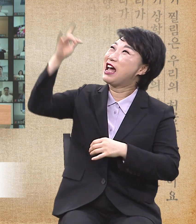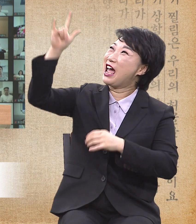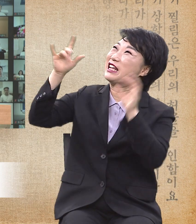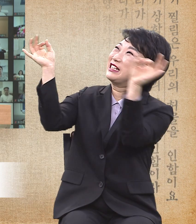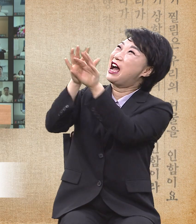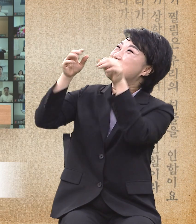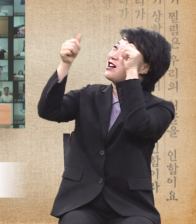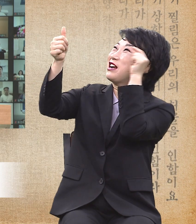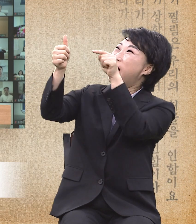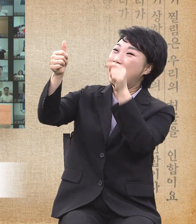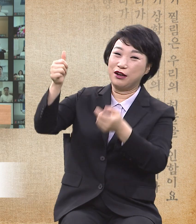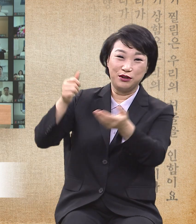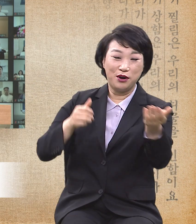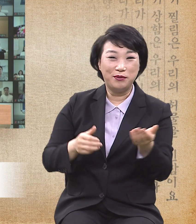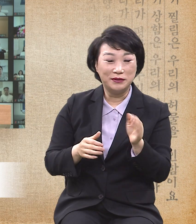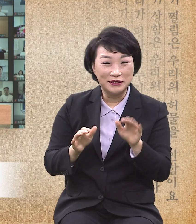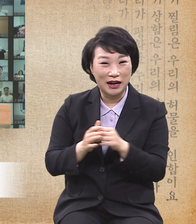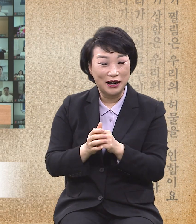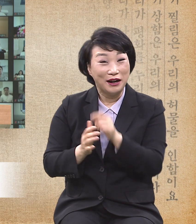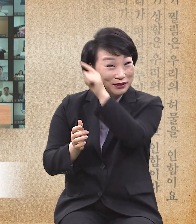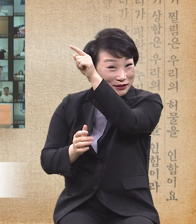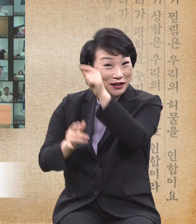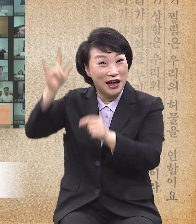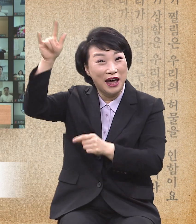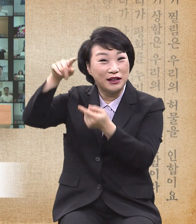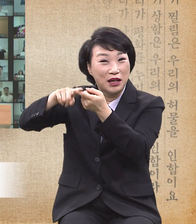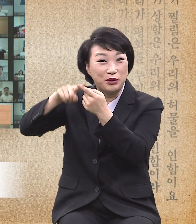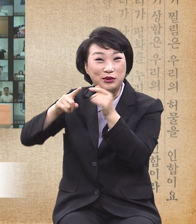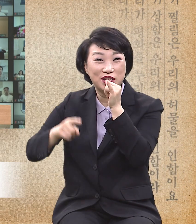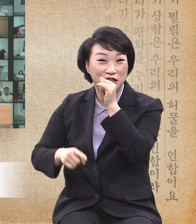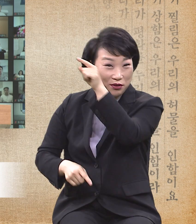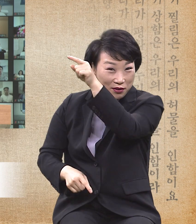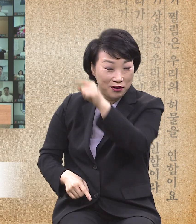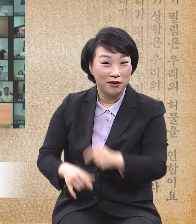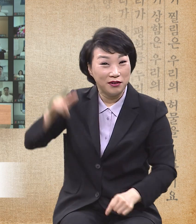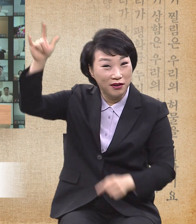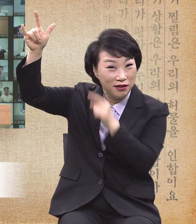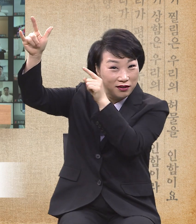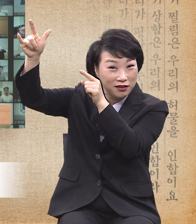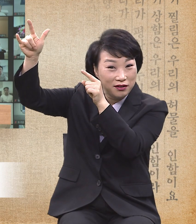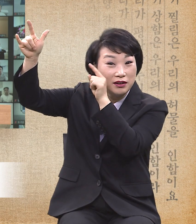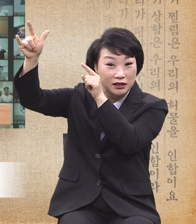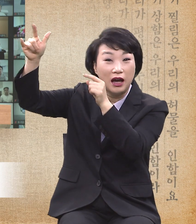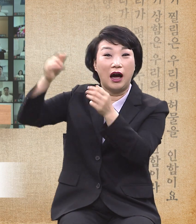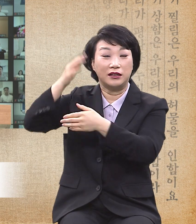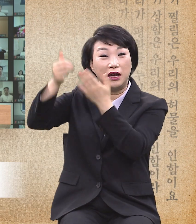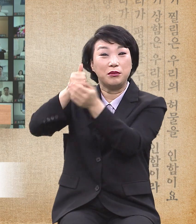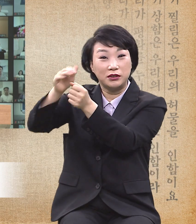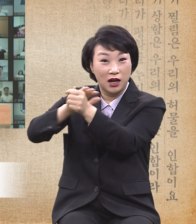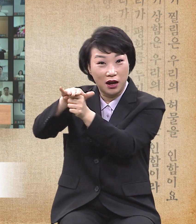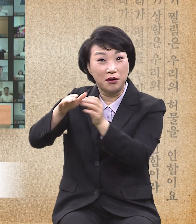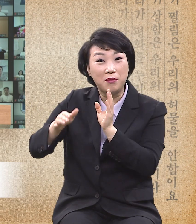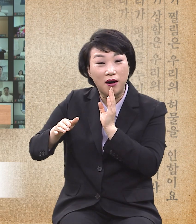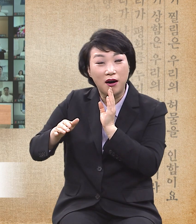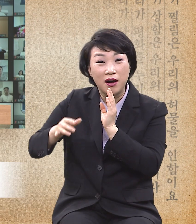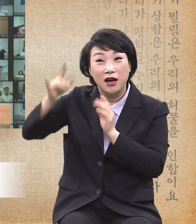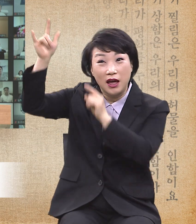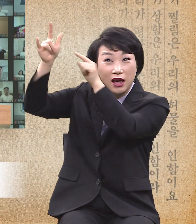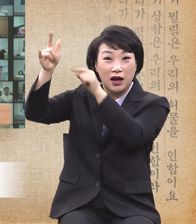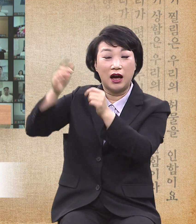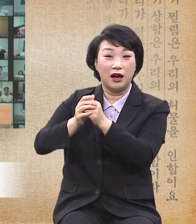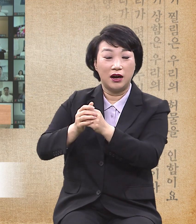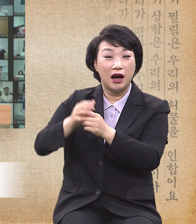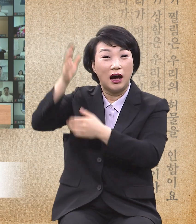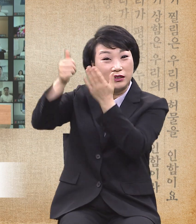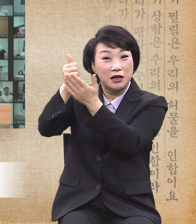사라져라. 태양은 그래도 그대로 있어. 그게 하나님 사랑이야. 태양이 하나님이 아니라